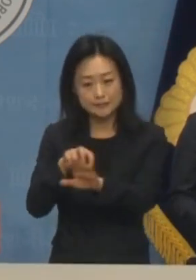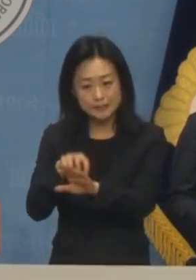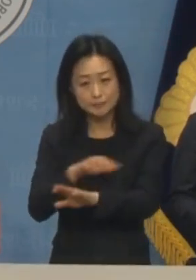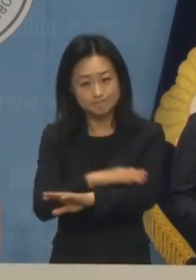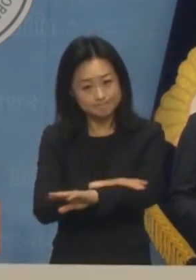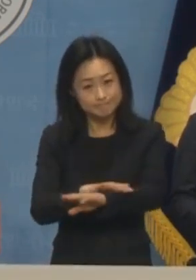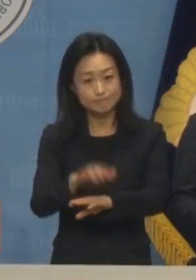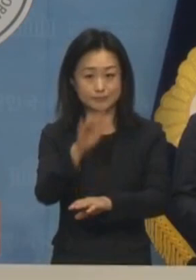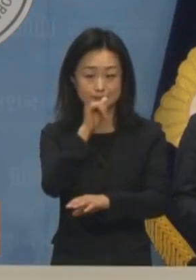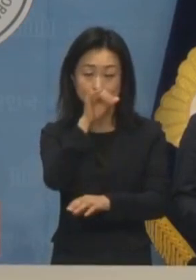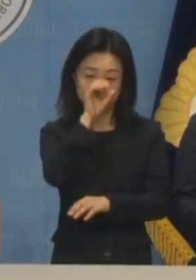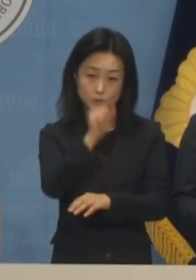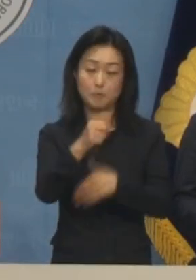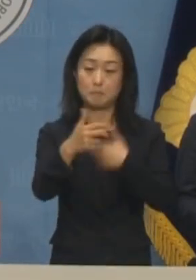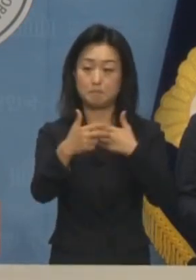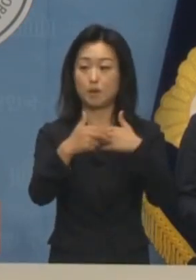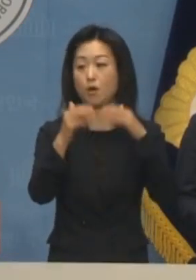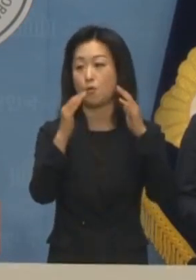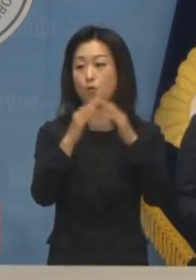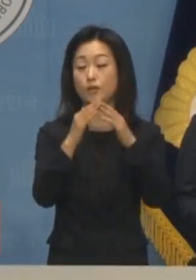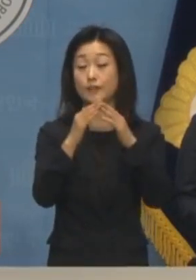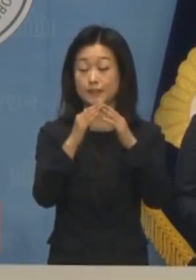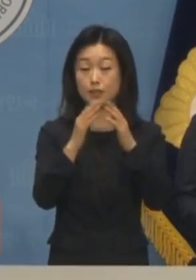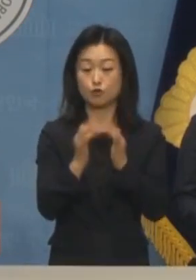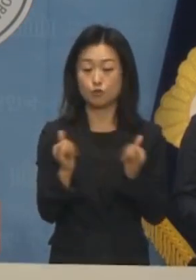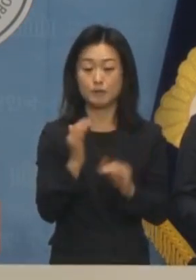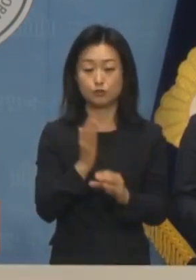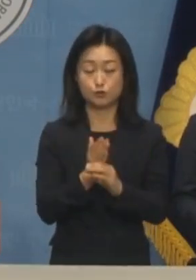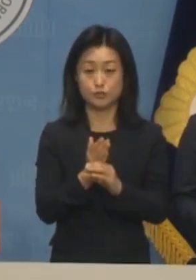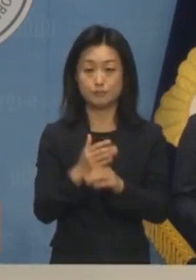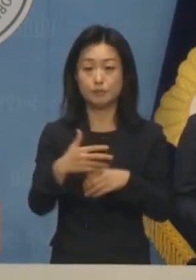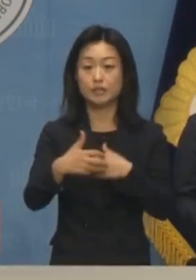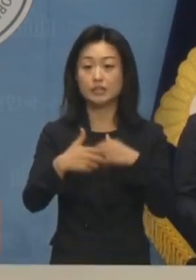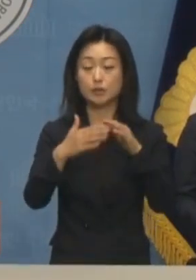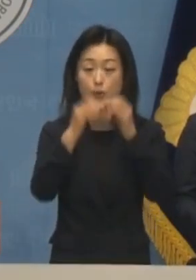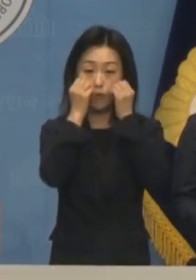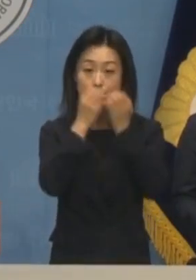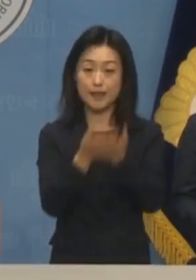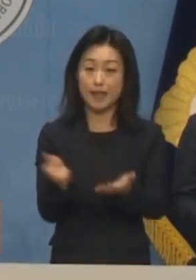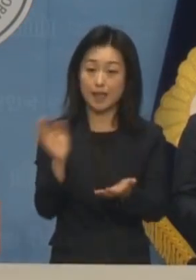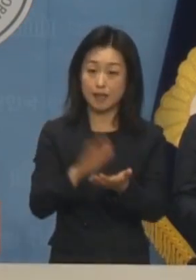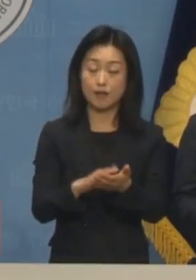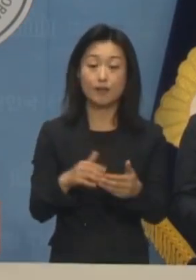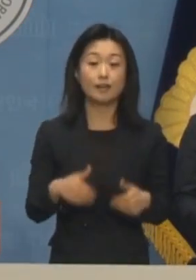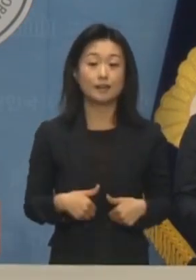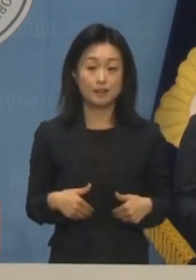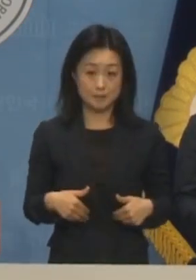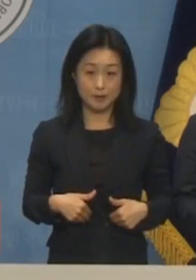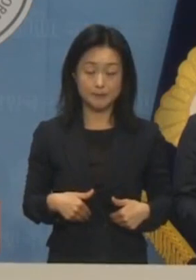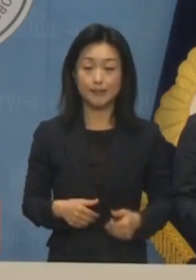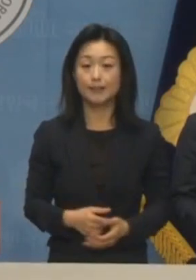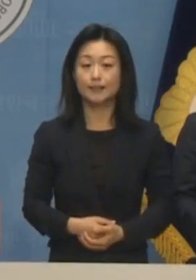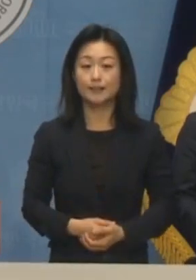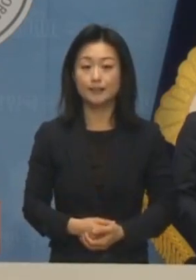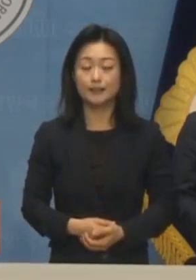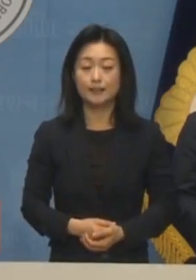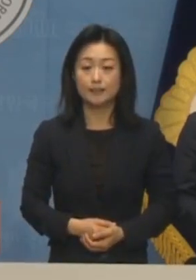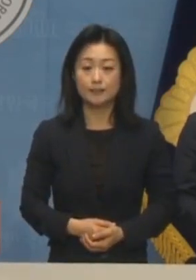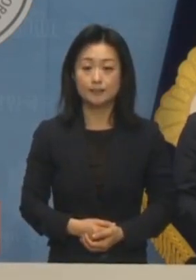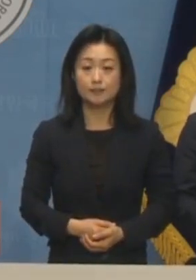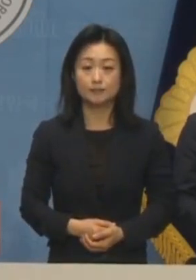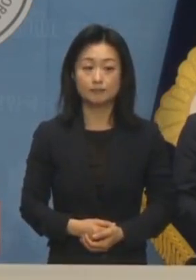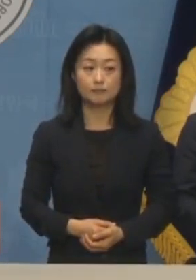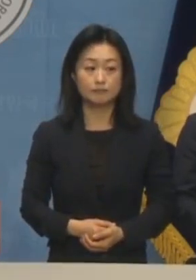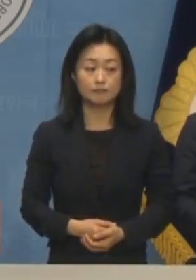하는 국민 중심 의료 개혁이 시작되어야 합니다.